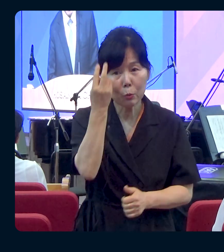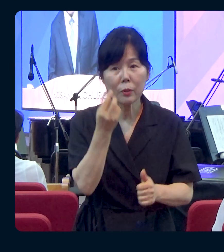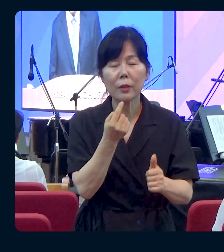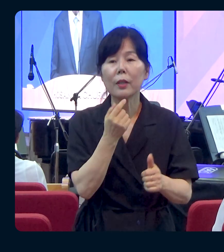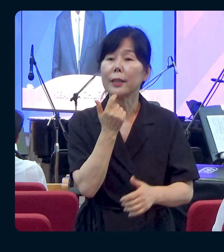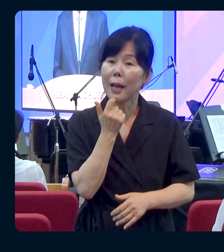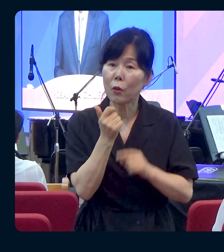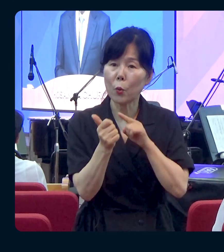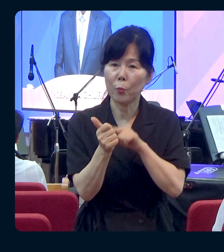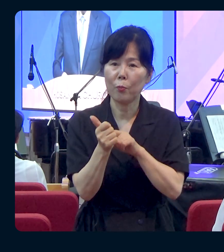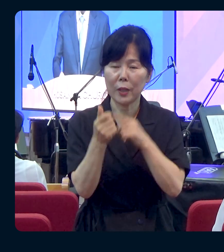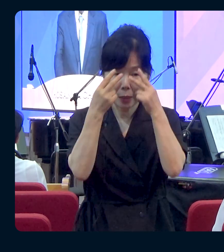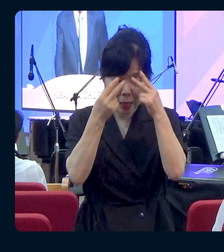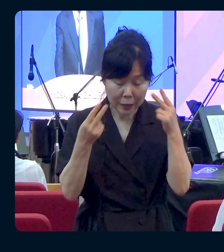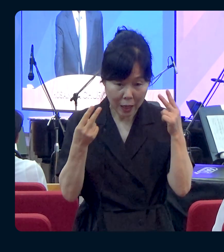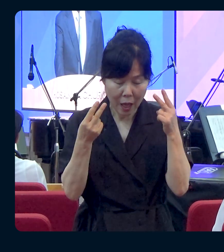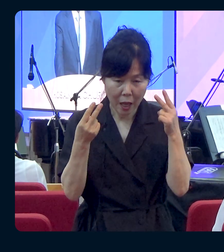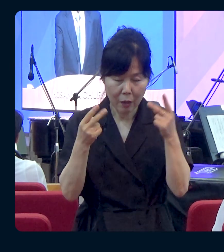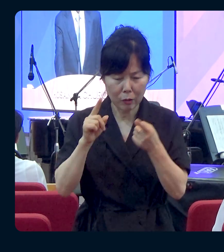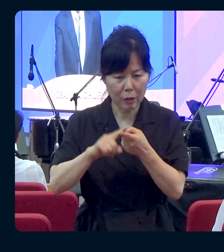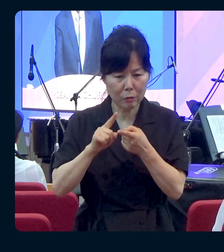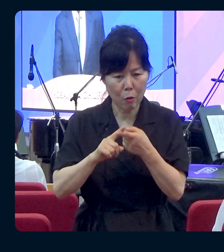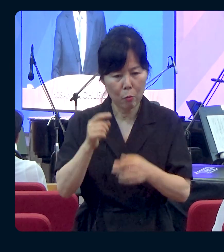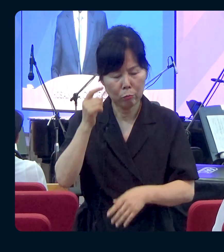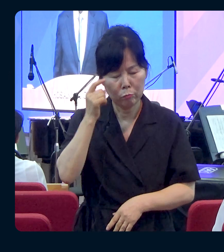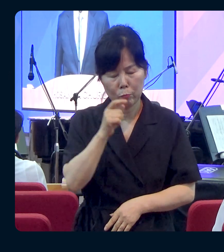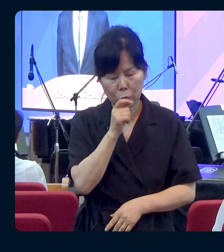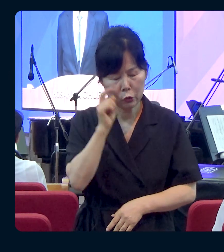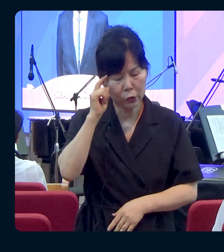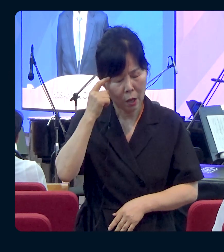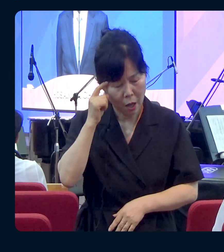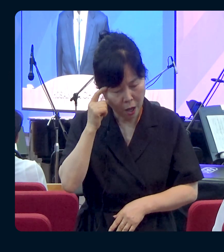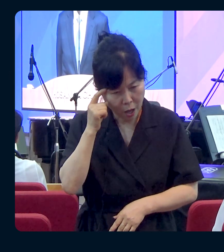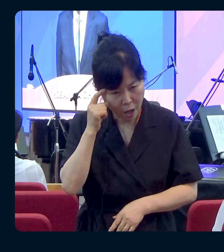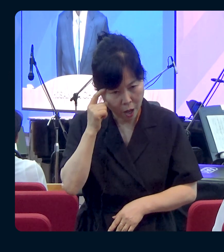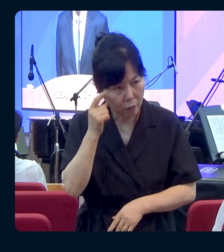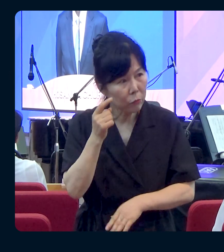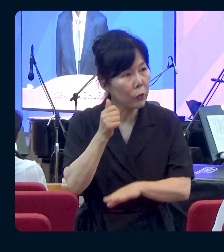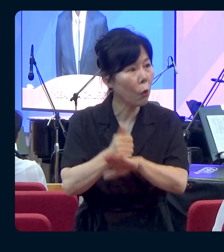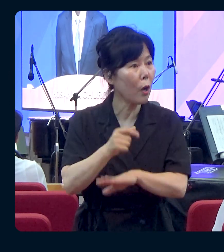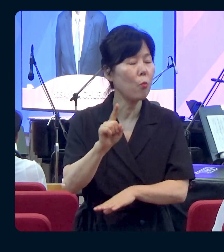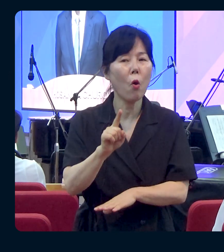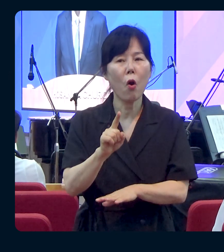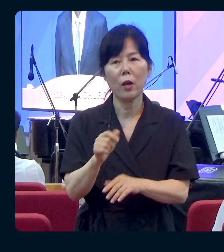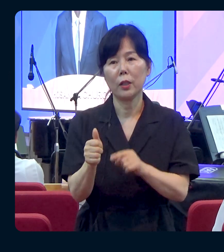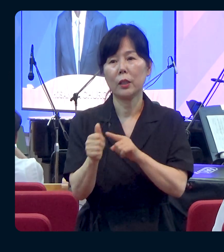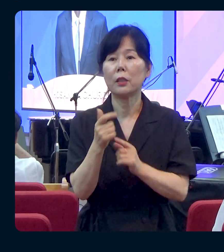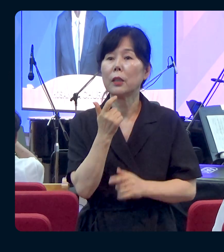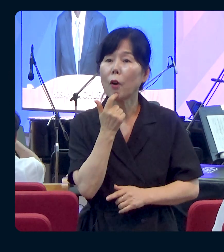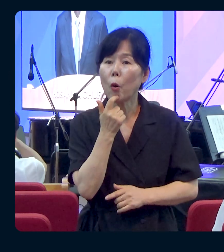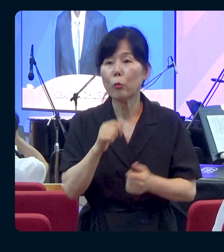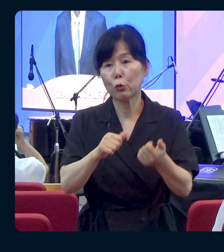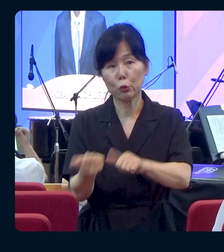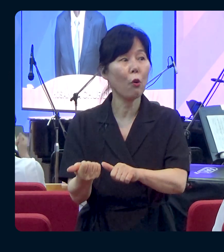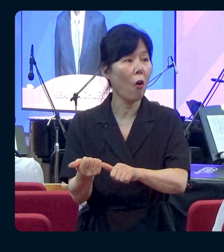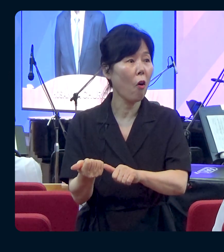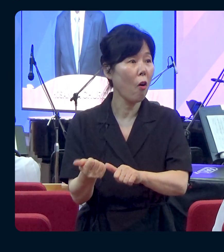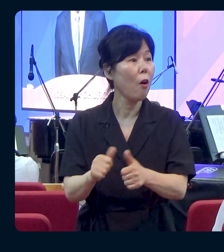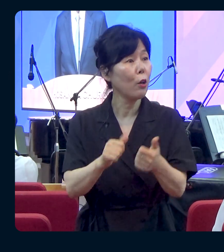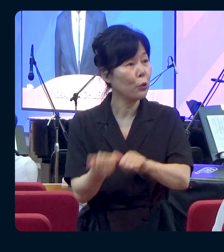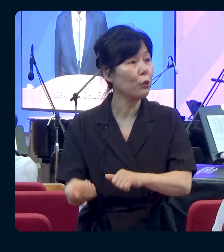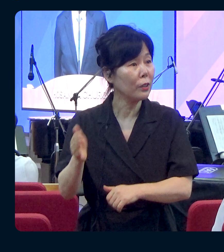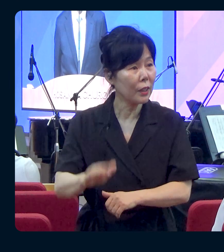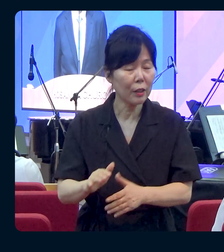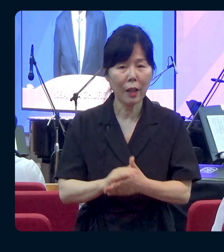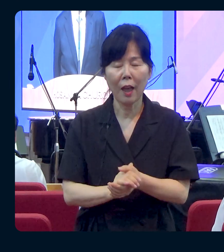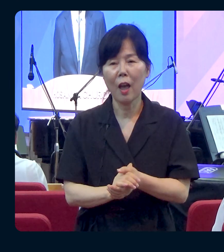먼저 묵상하면서 보니까 정말 죽어서 가장 호강한 사람, 그게 바로 야곱이에요.